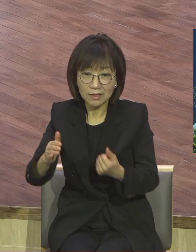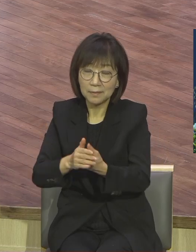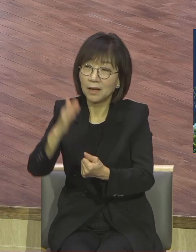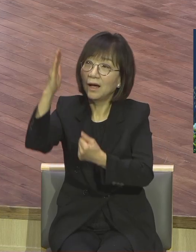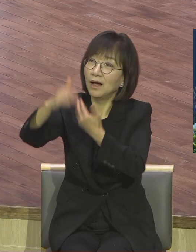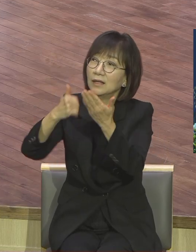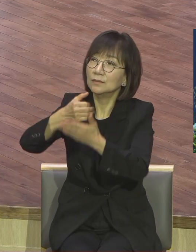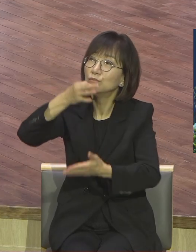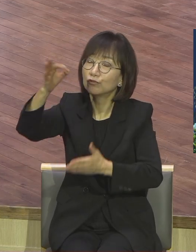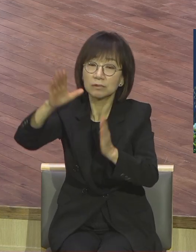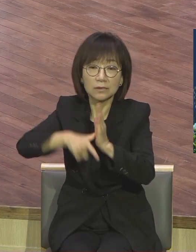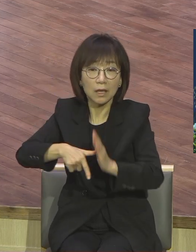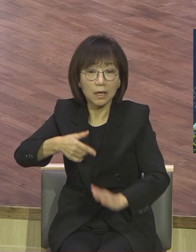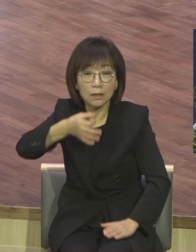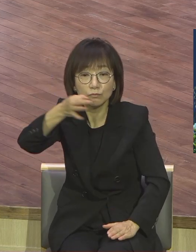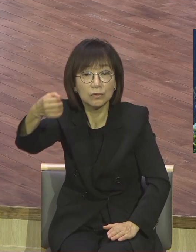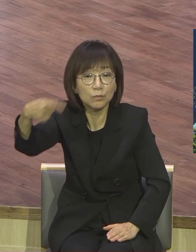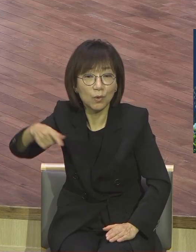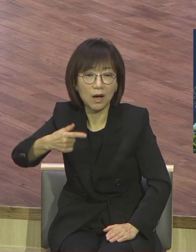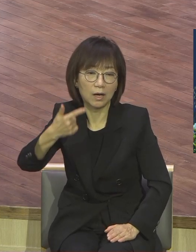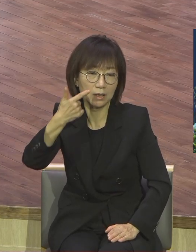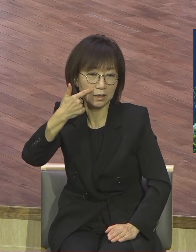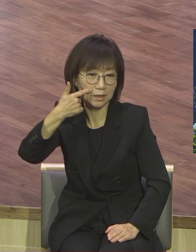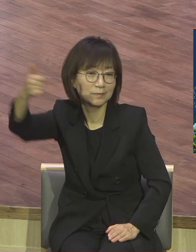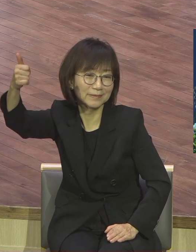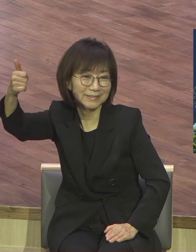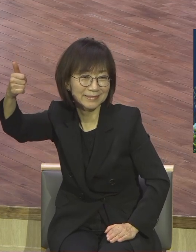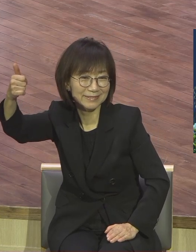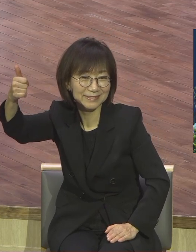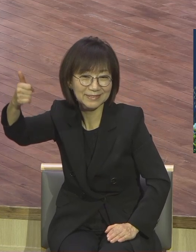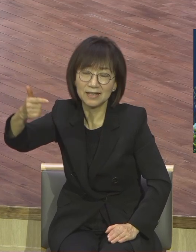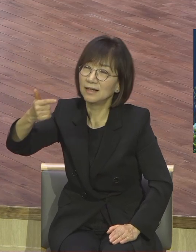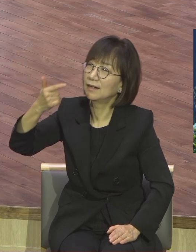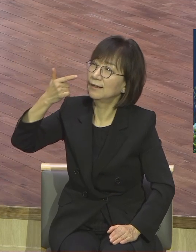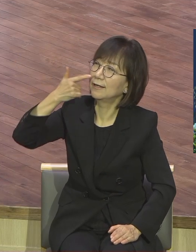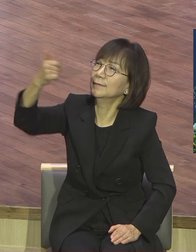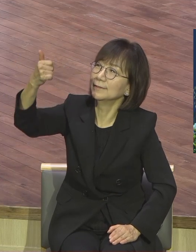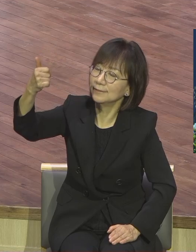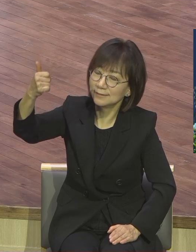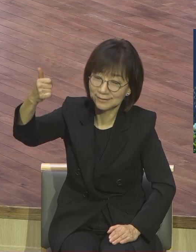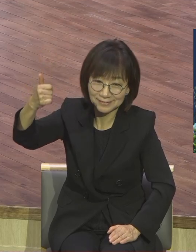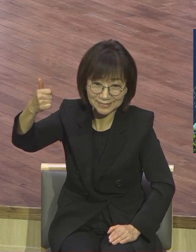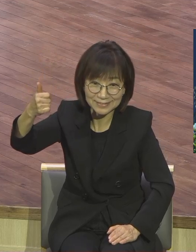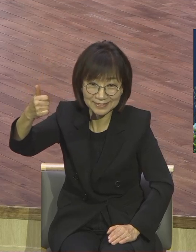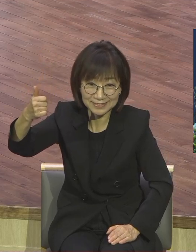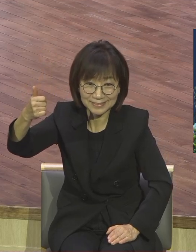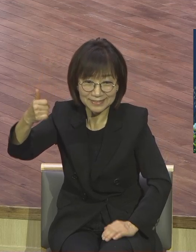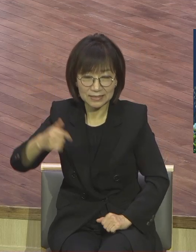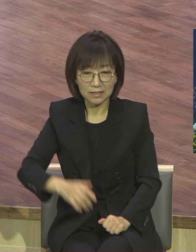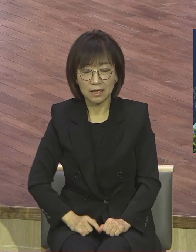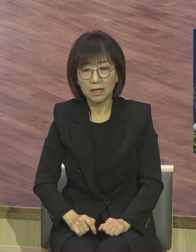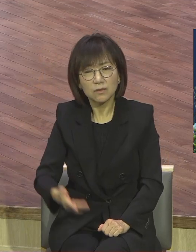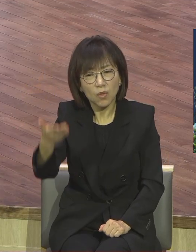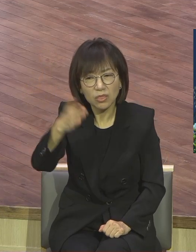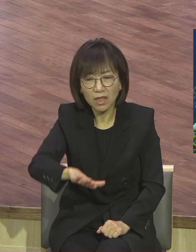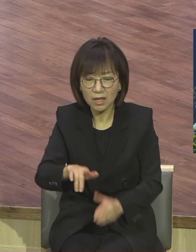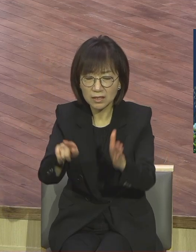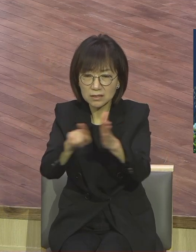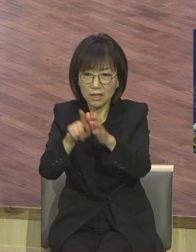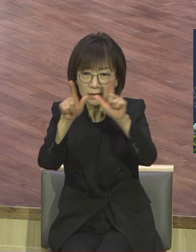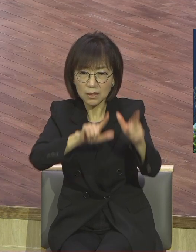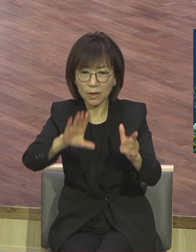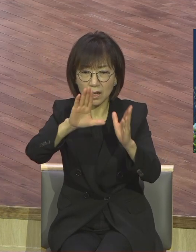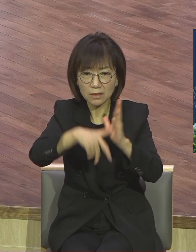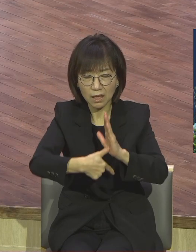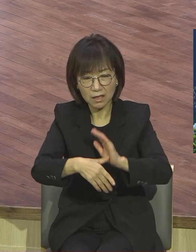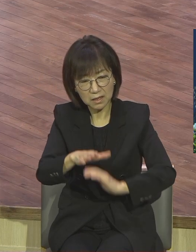하나님 아버지 신앙생활을 하면서 가장 어리석은 것이 뭐냐? 남과 비교하는 겁니다.